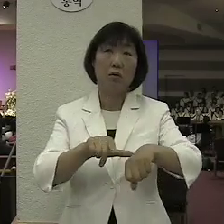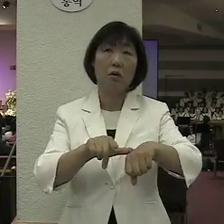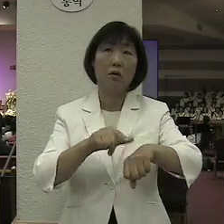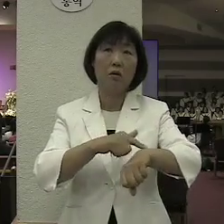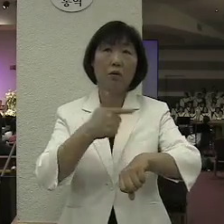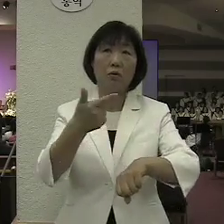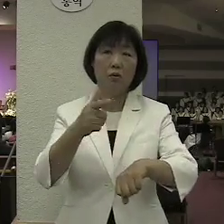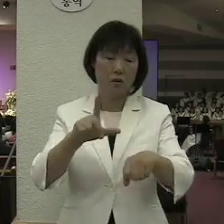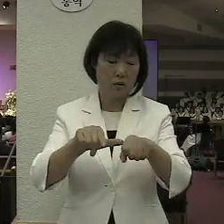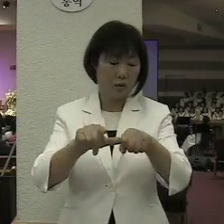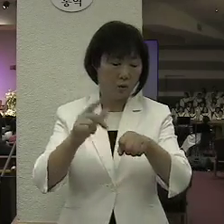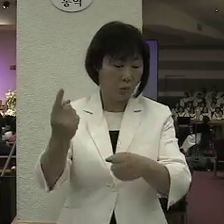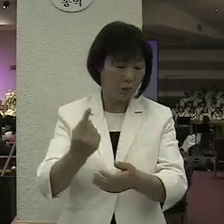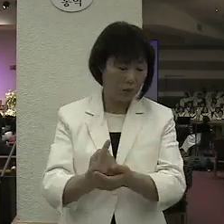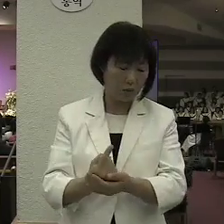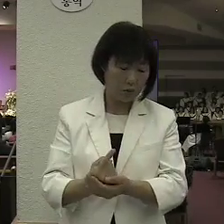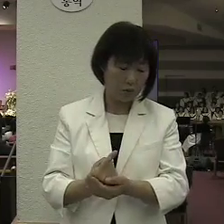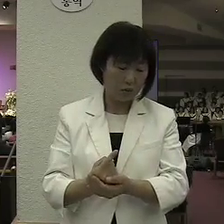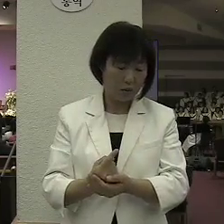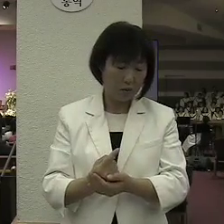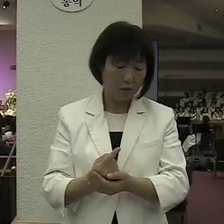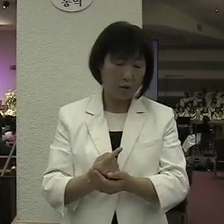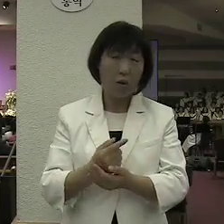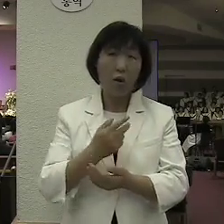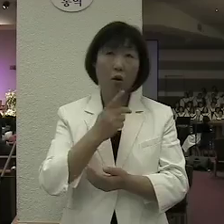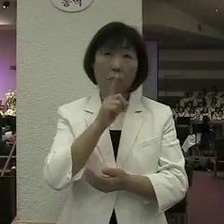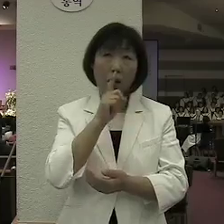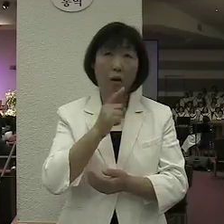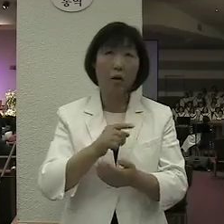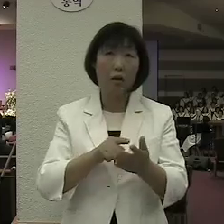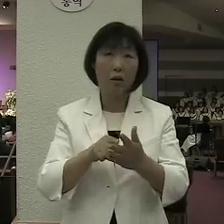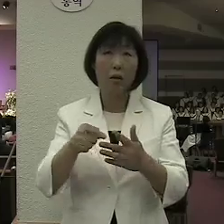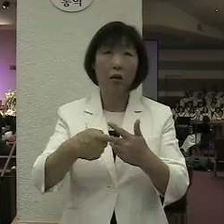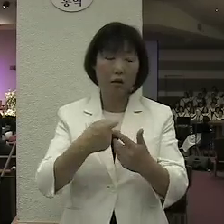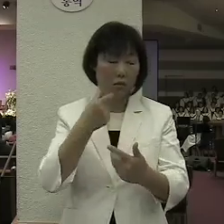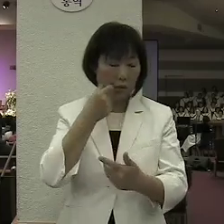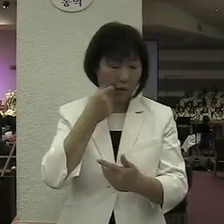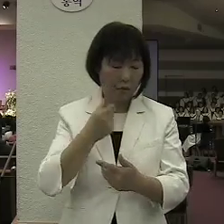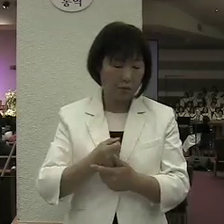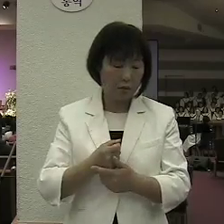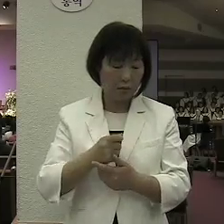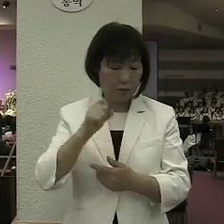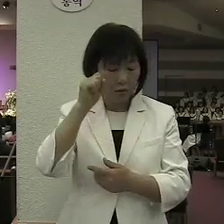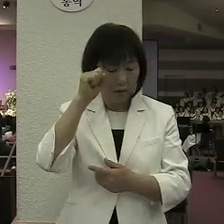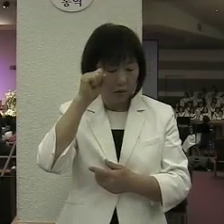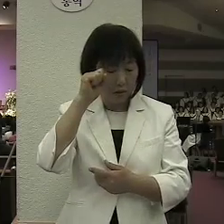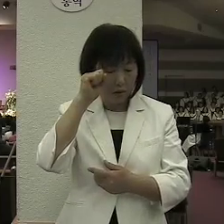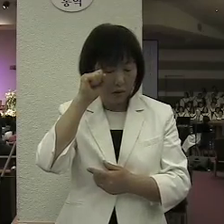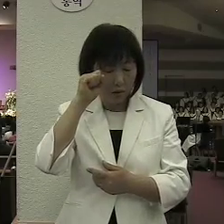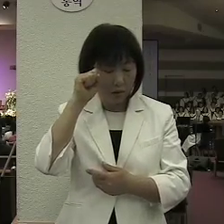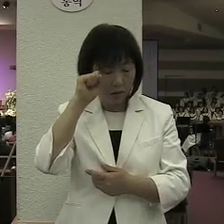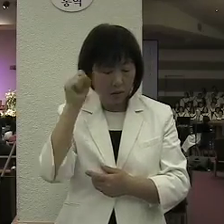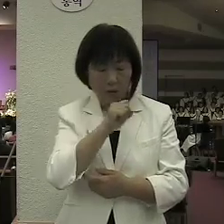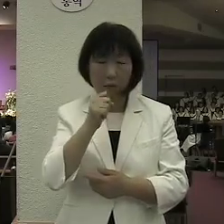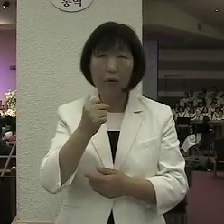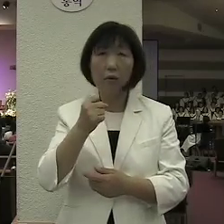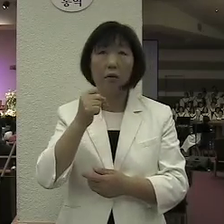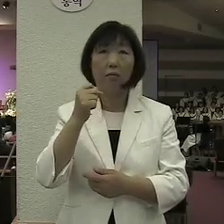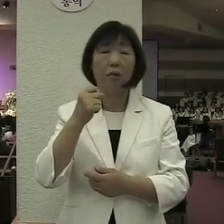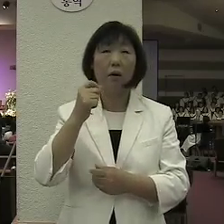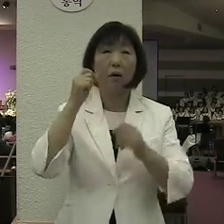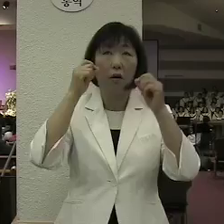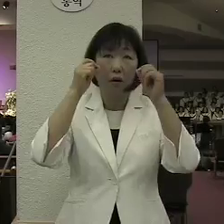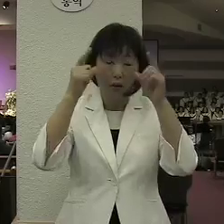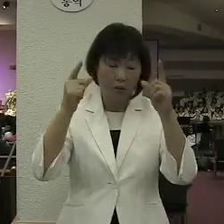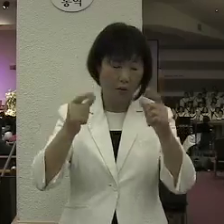우리 모국어로도 말씀을 전하면서 사역하였고 또한 그 영어로도 2세들을 위해서도 사역했는데 2세들은